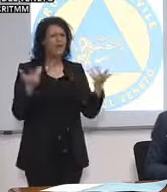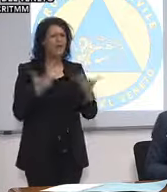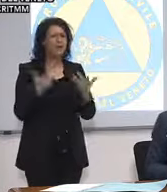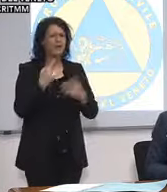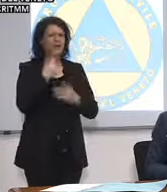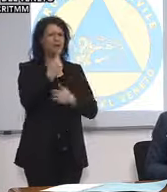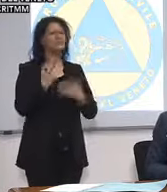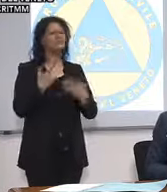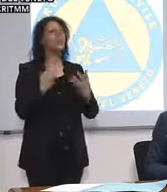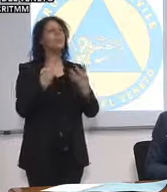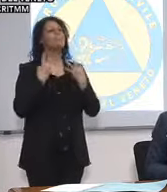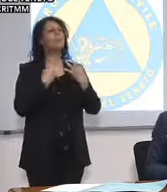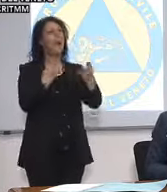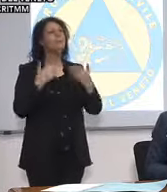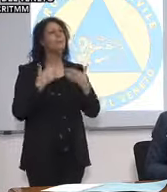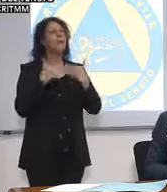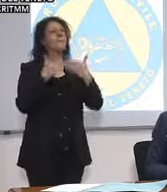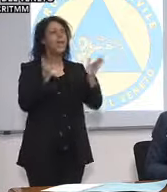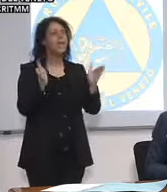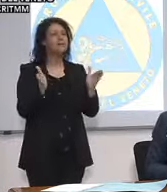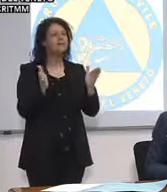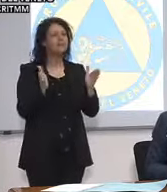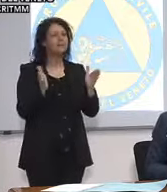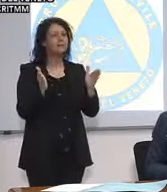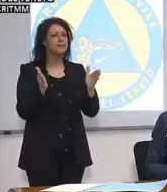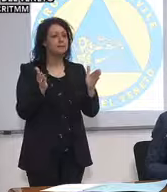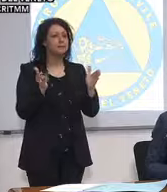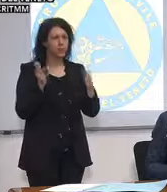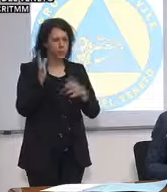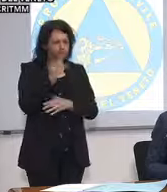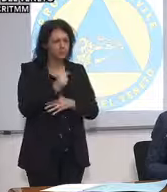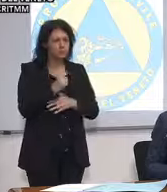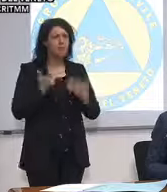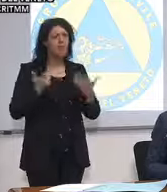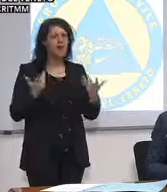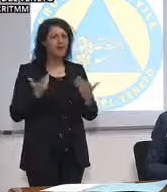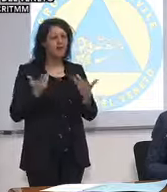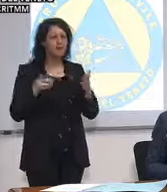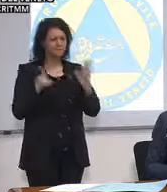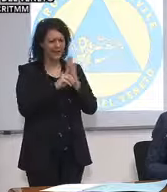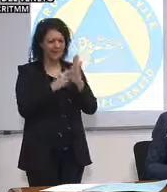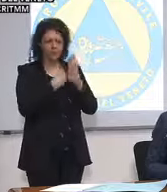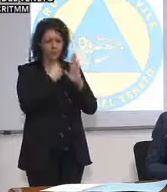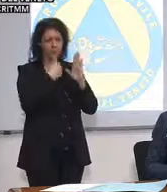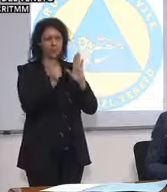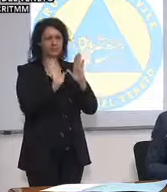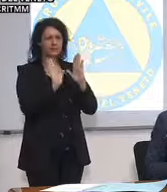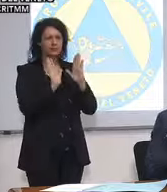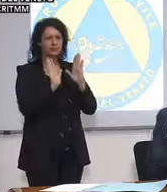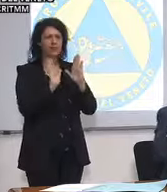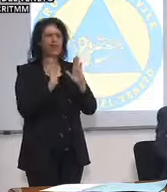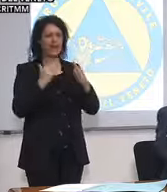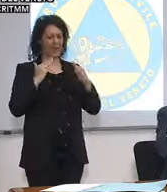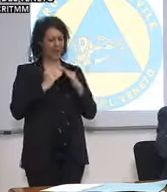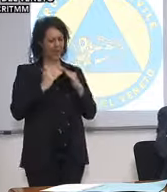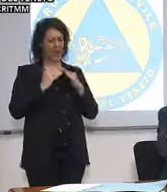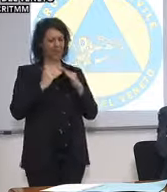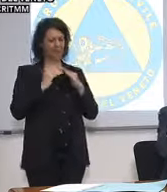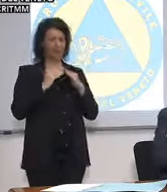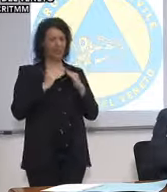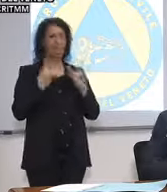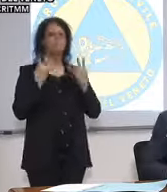sono aperti, ho capito, ma non abbiamo ben capito, non c'è scritto da nessuna parte quanto si può allontanare da casa un